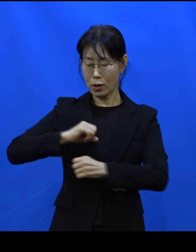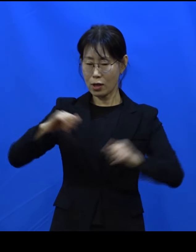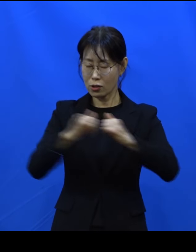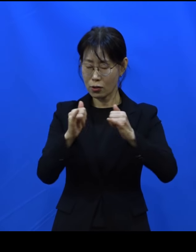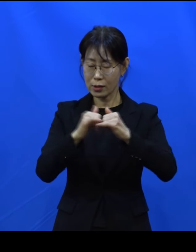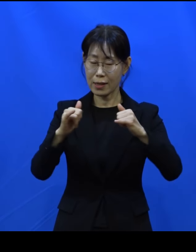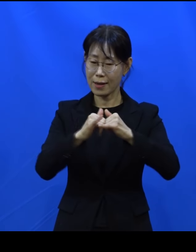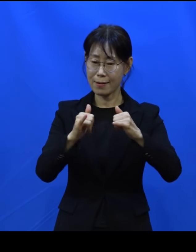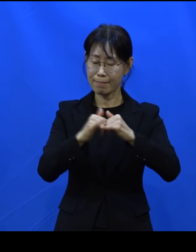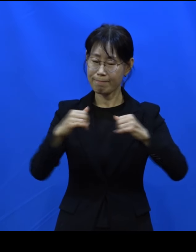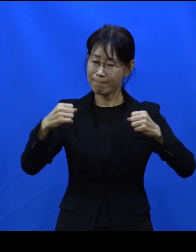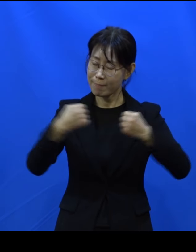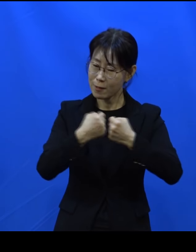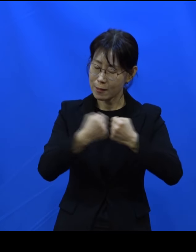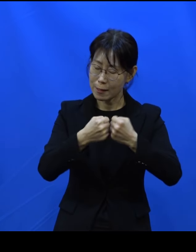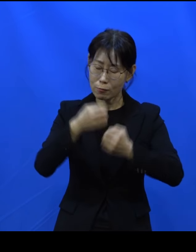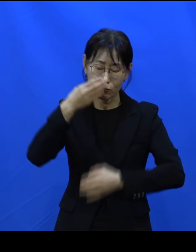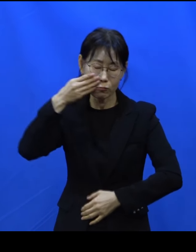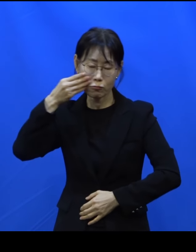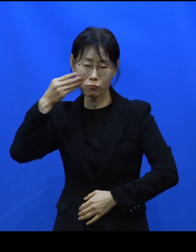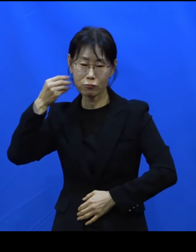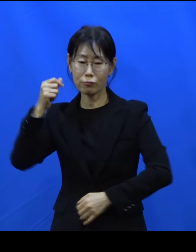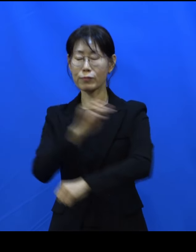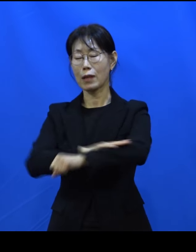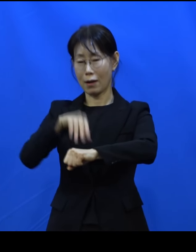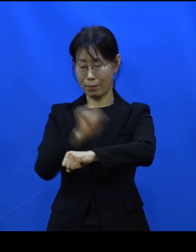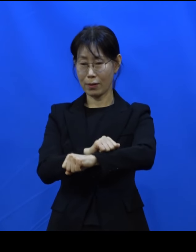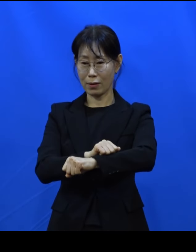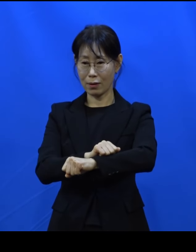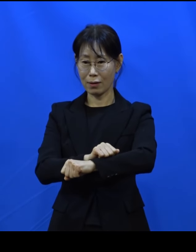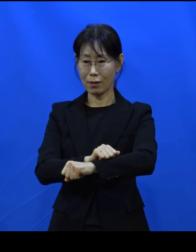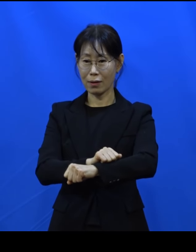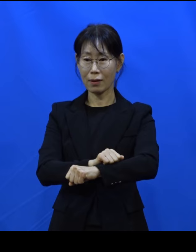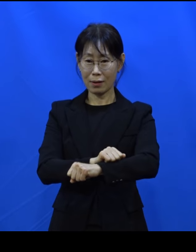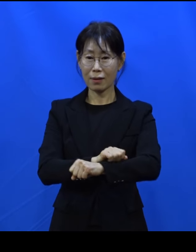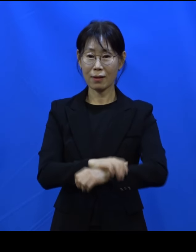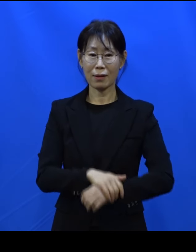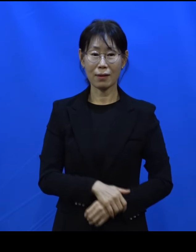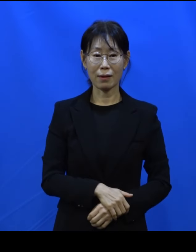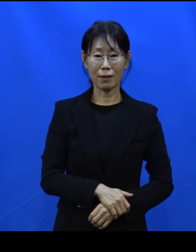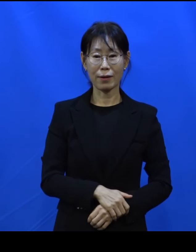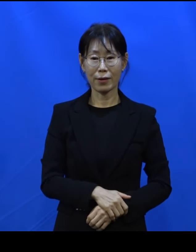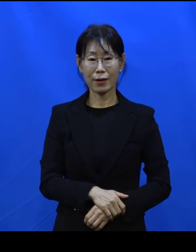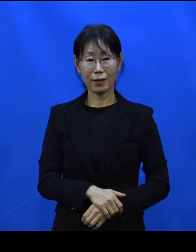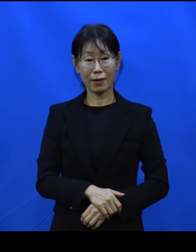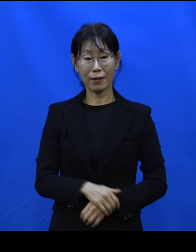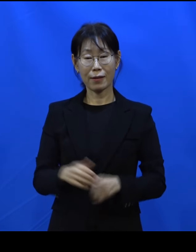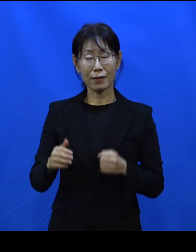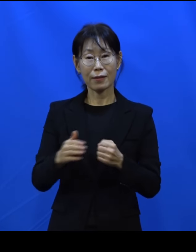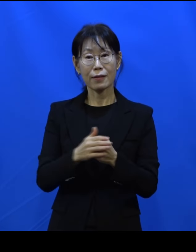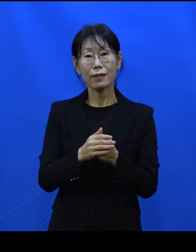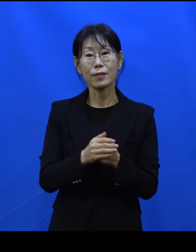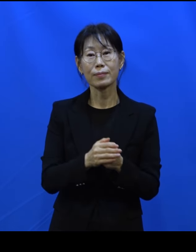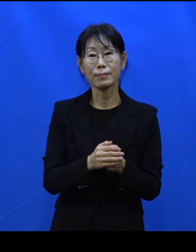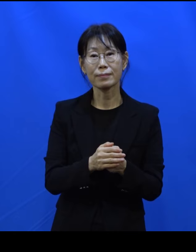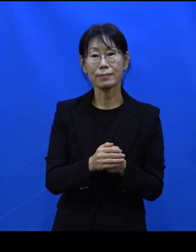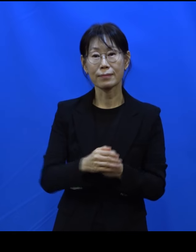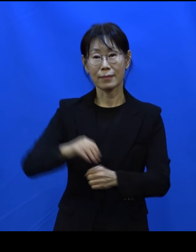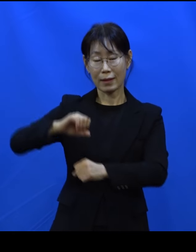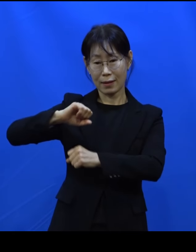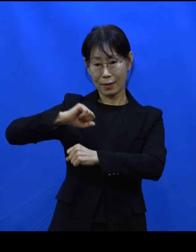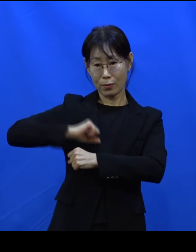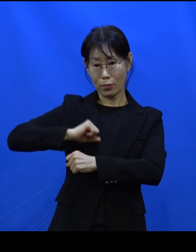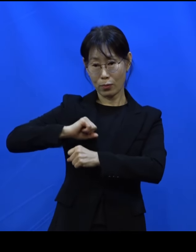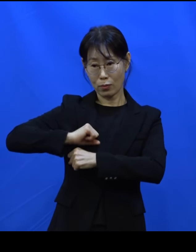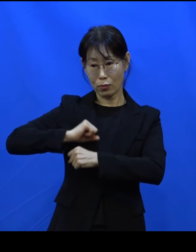자들이다. 밤의 두려움에 대비하여 각기 칼을 찾다고 그랬어요. 무장한 용사들이. 이건 단순한